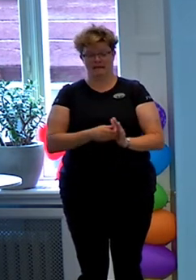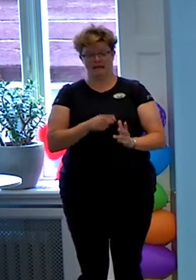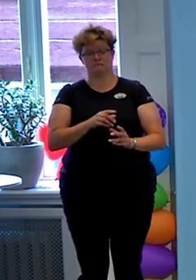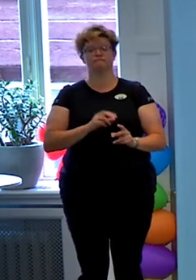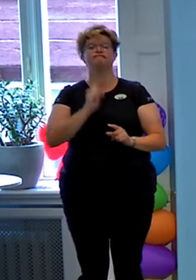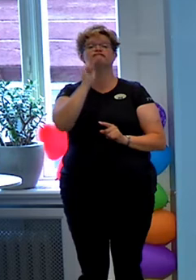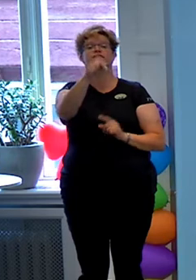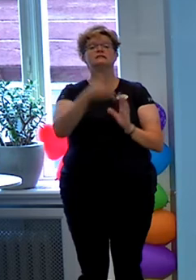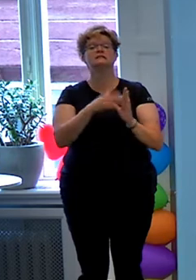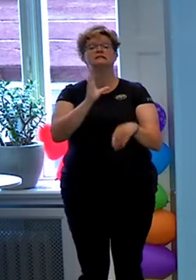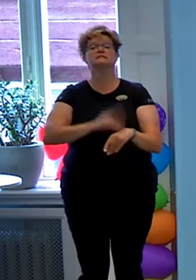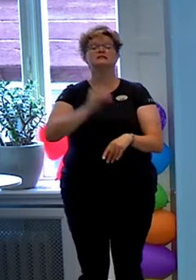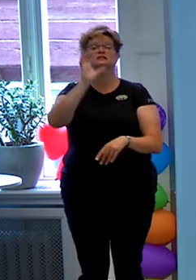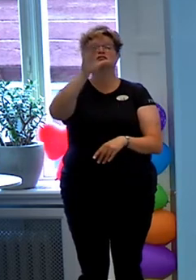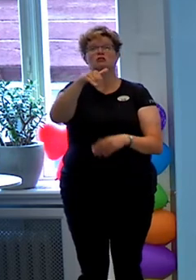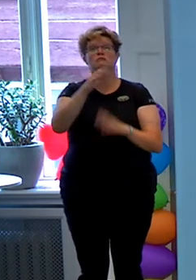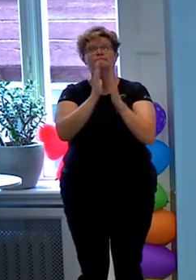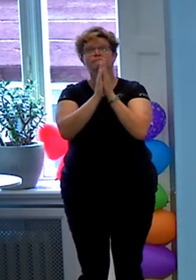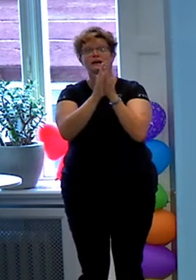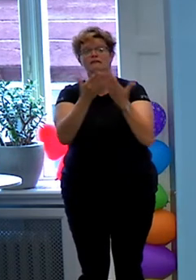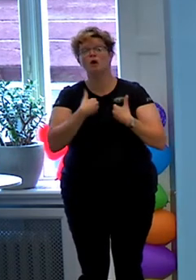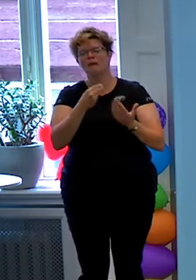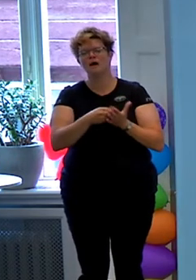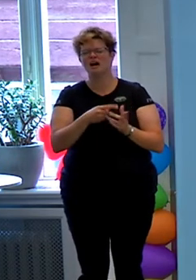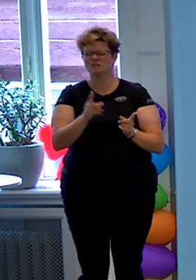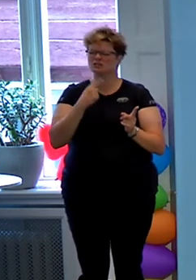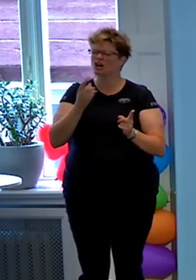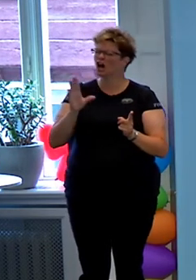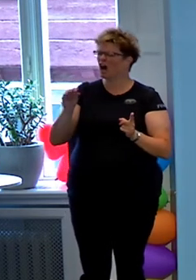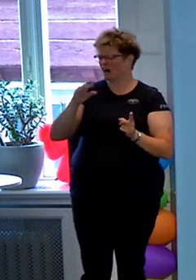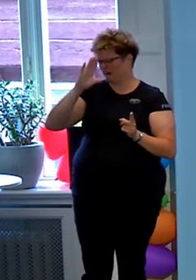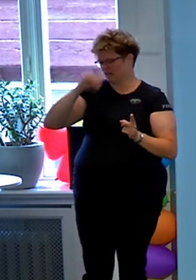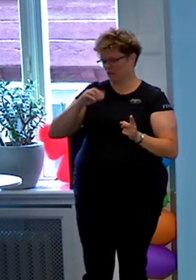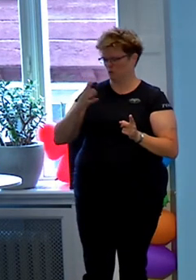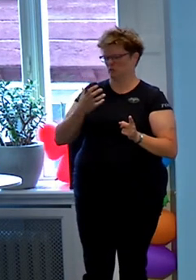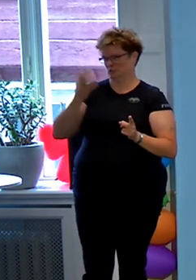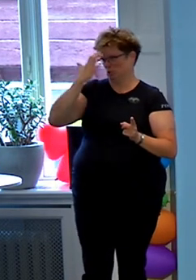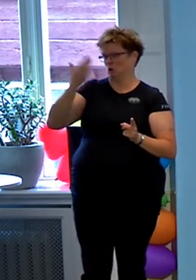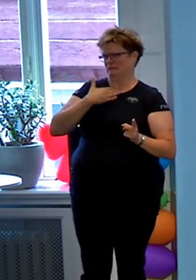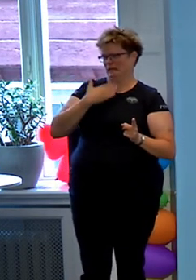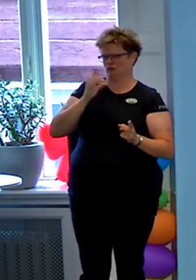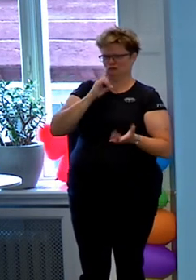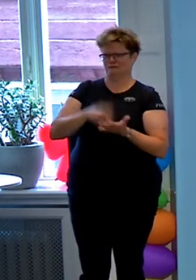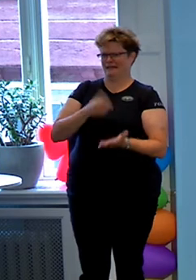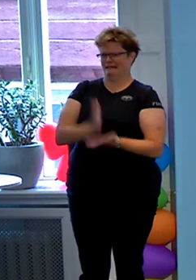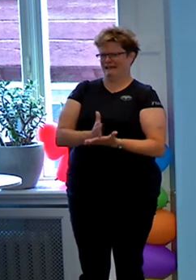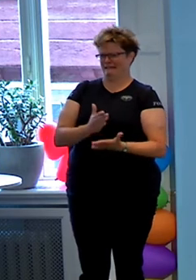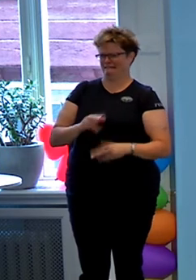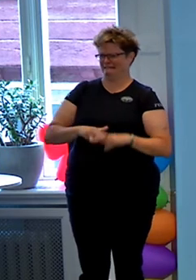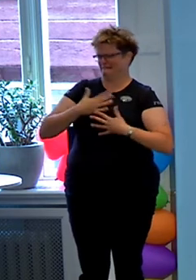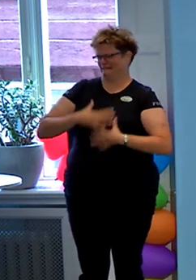till svenska staten och fråga, ja, du vet, nu lägger jag på lite Stockholms för att framkalla rätt känsla.